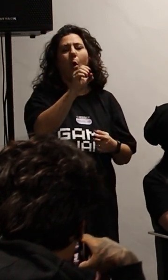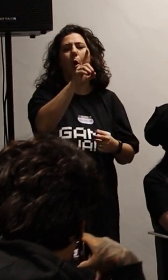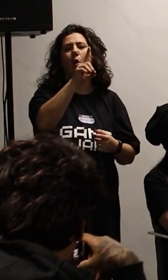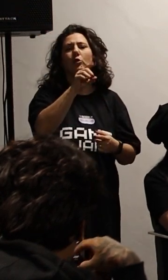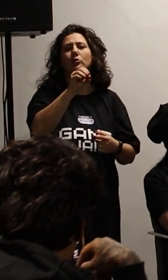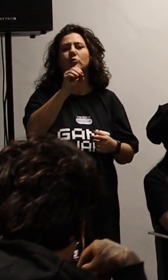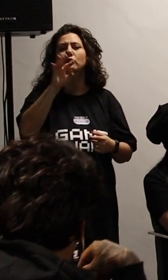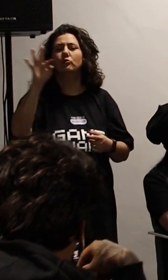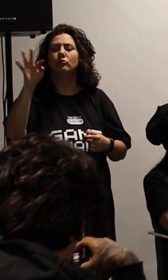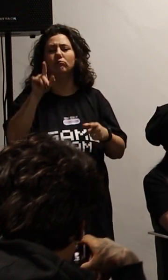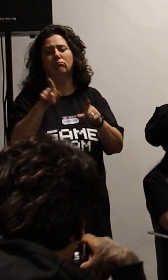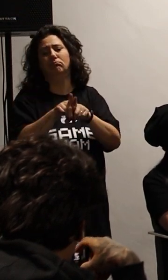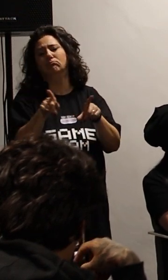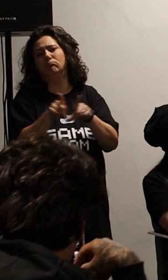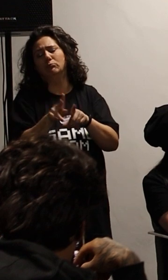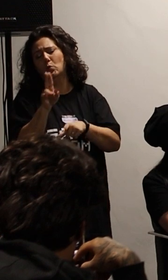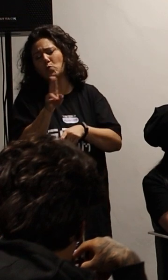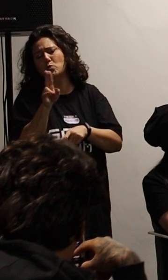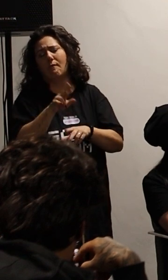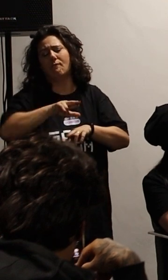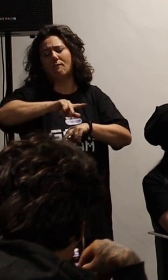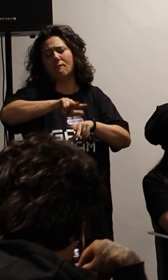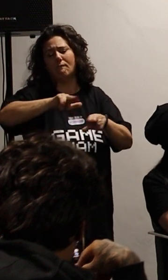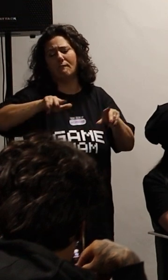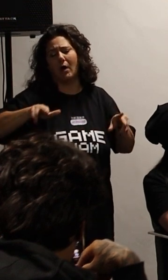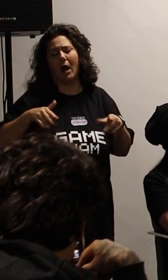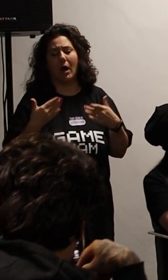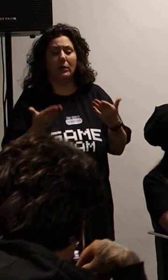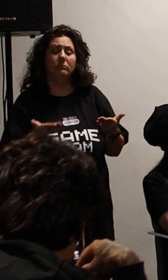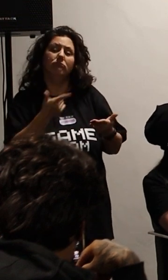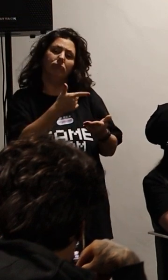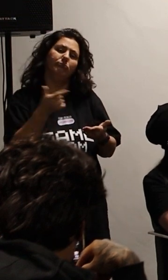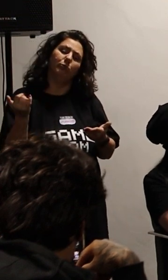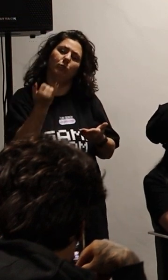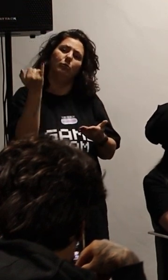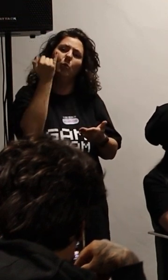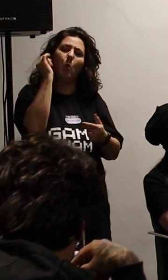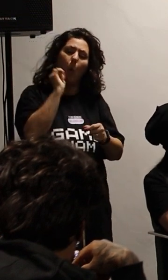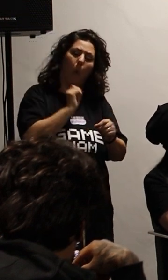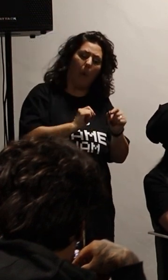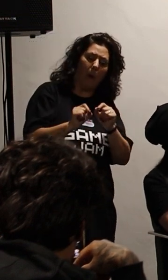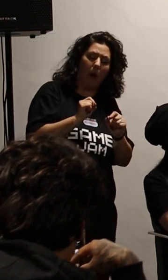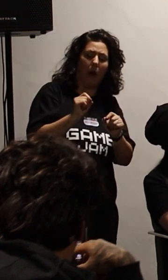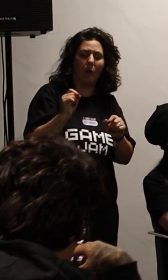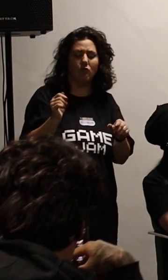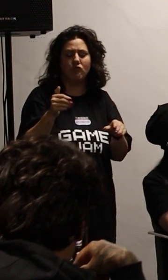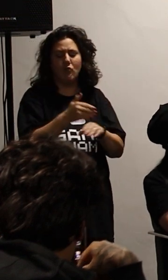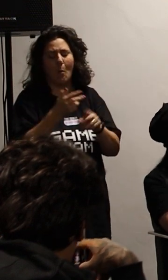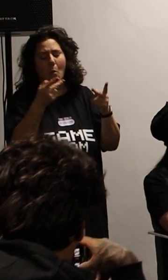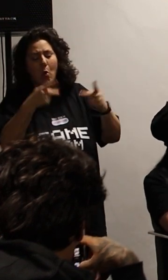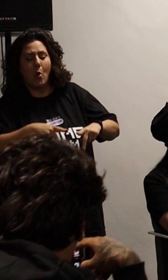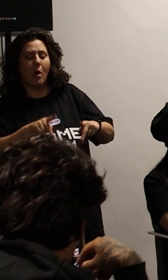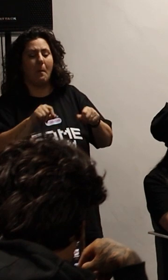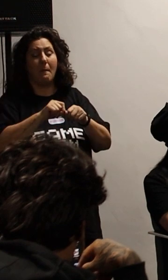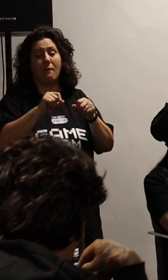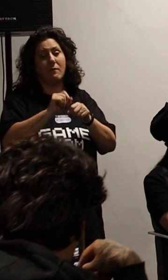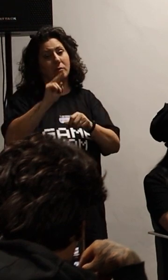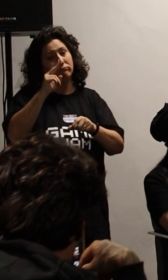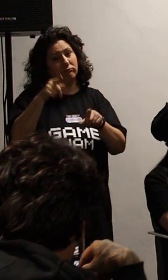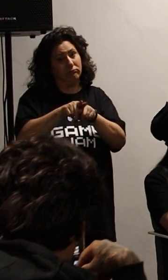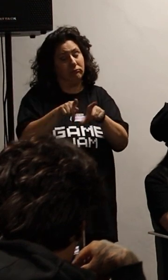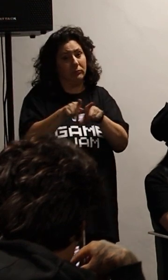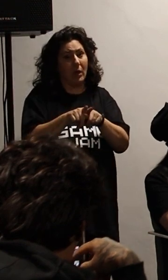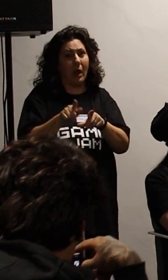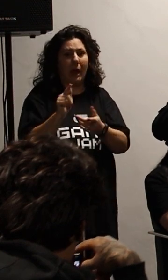Godot utiliza várias também. E então isso é importante para tanto para quem for programador quanto para quem quer ser game